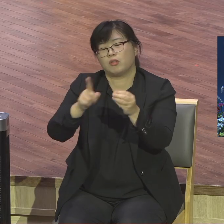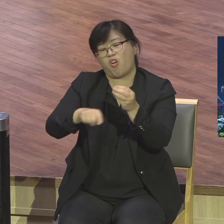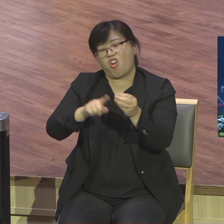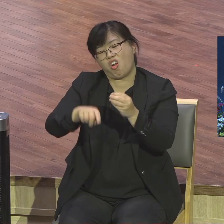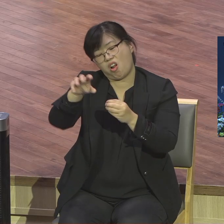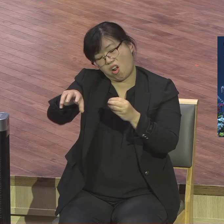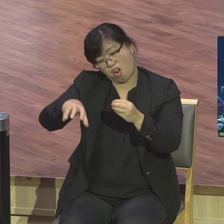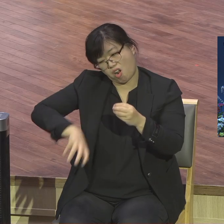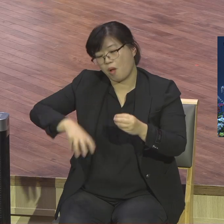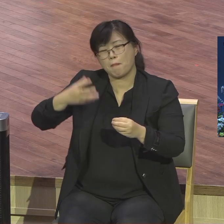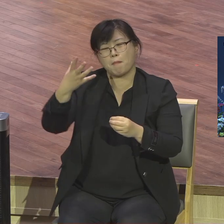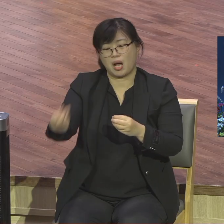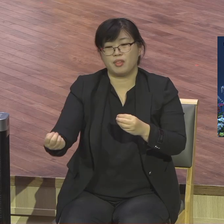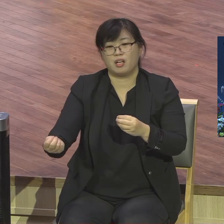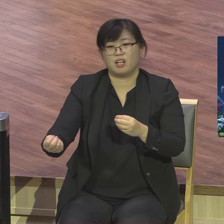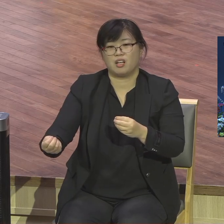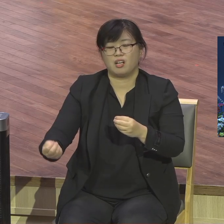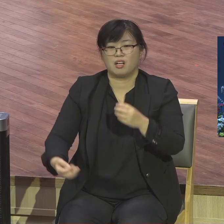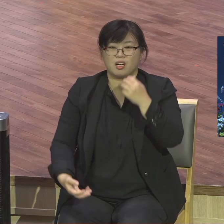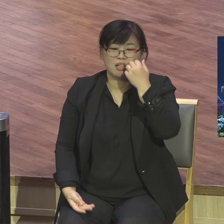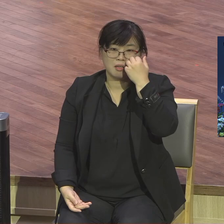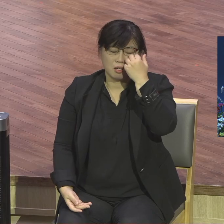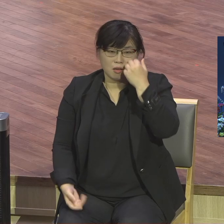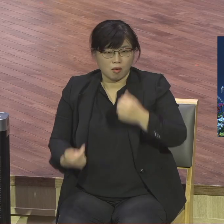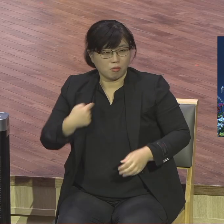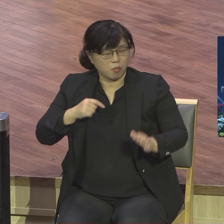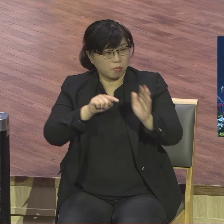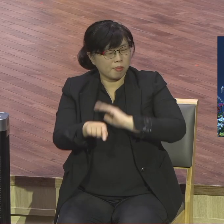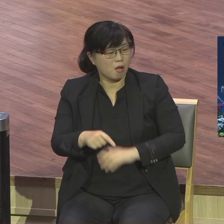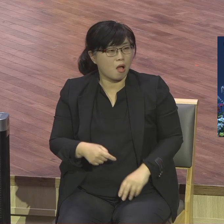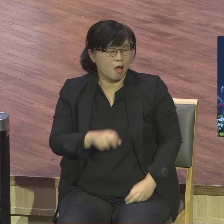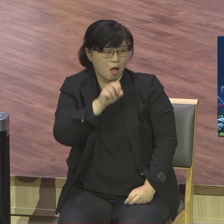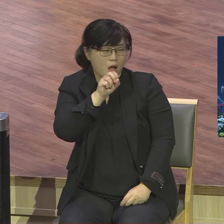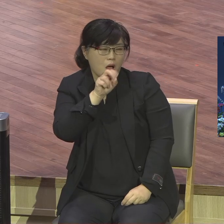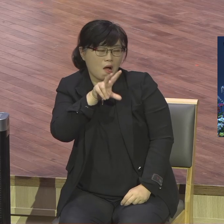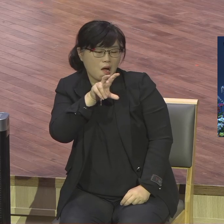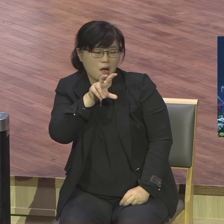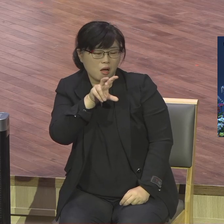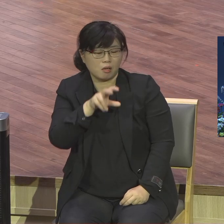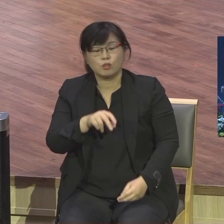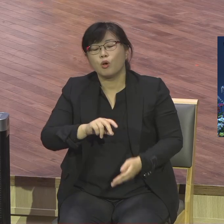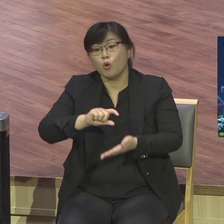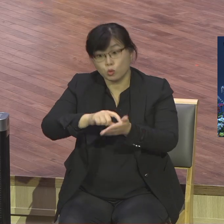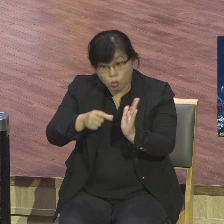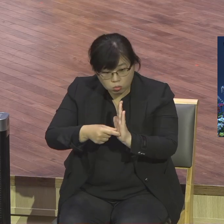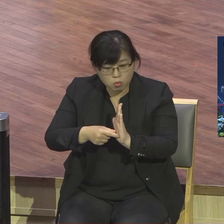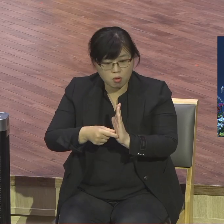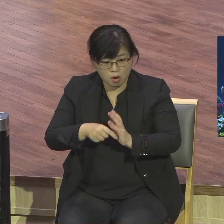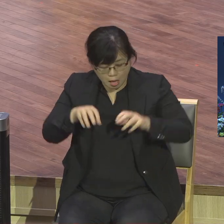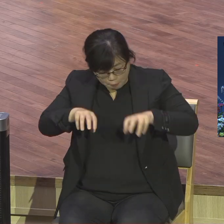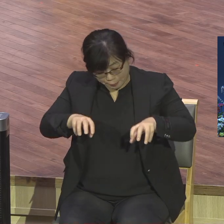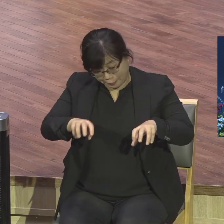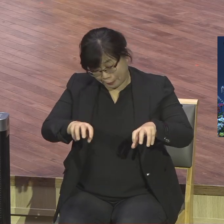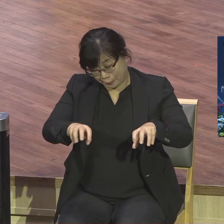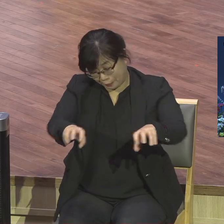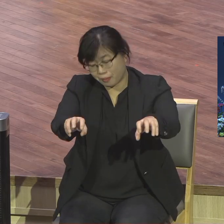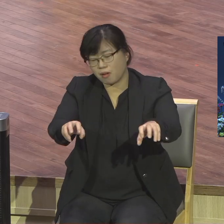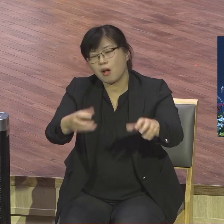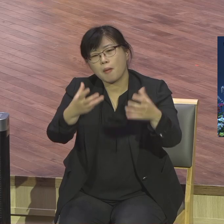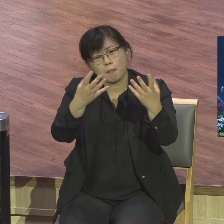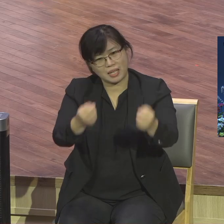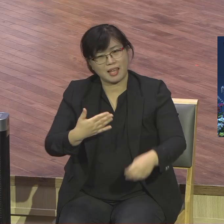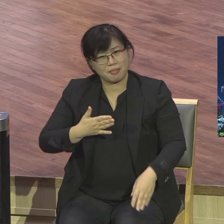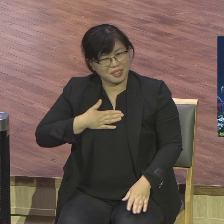절간이 있다고 놀릴 정도로 많아요 그냥 다 시내 꽉 있어요 일본 저 망합니다